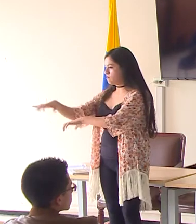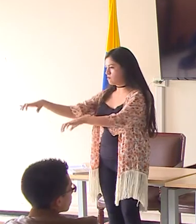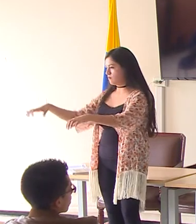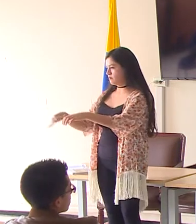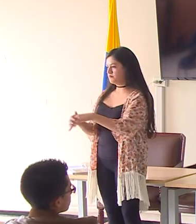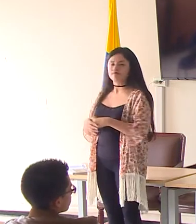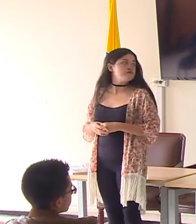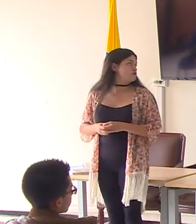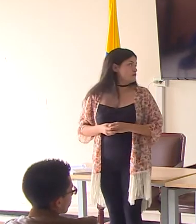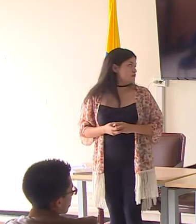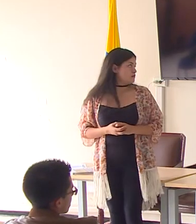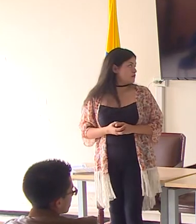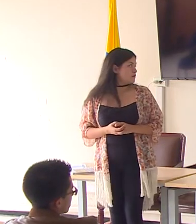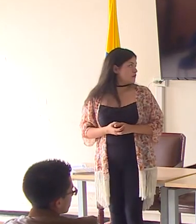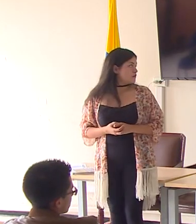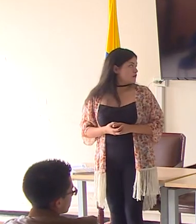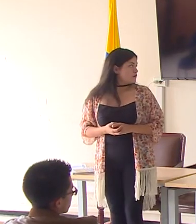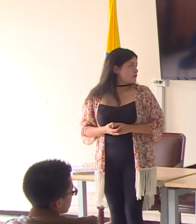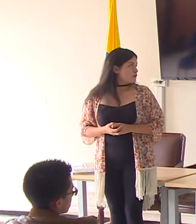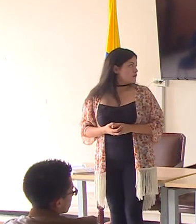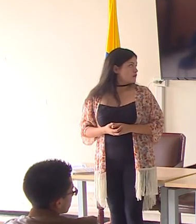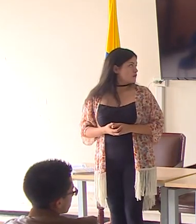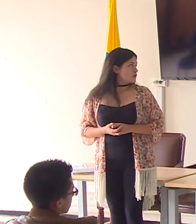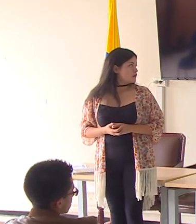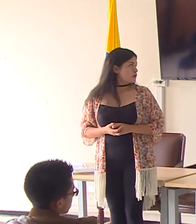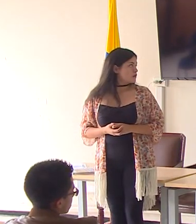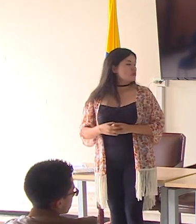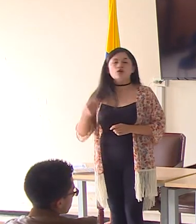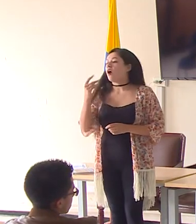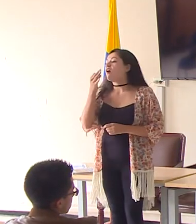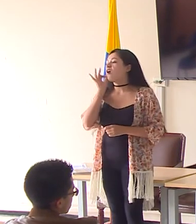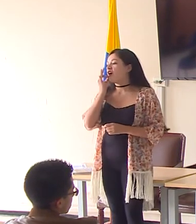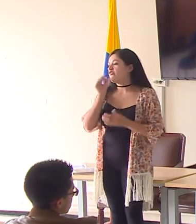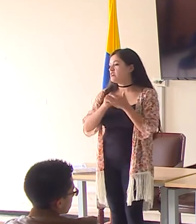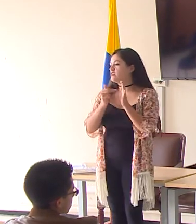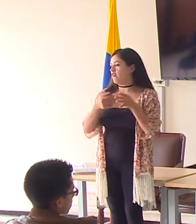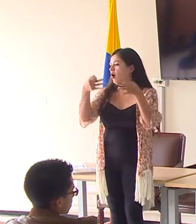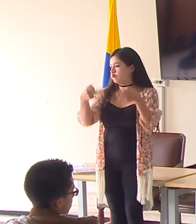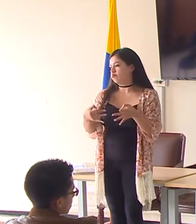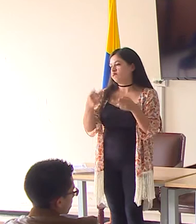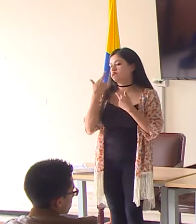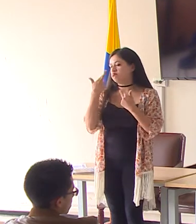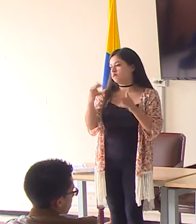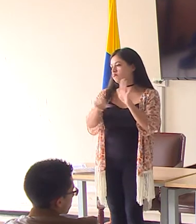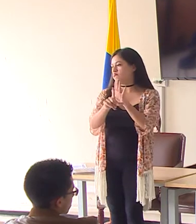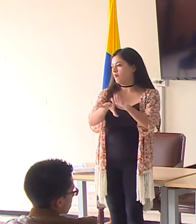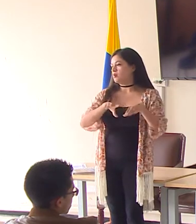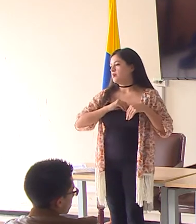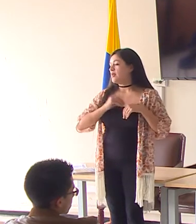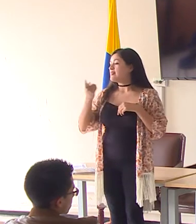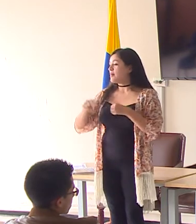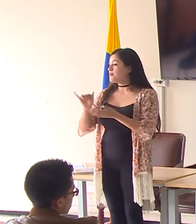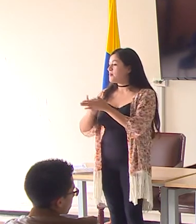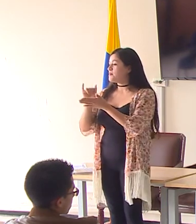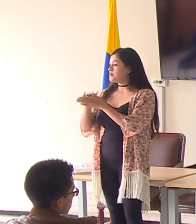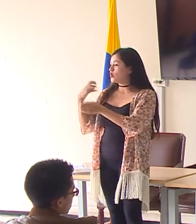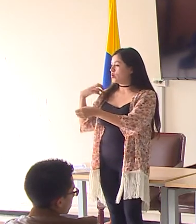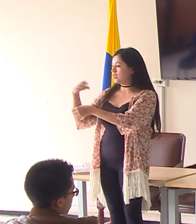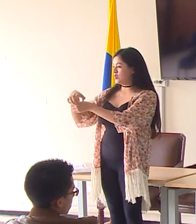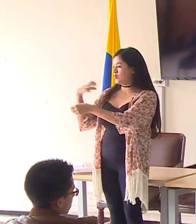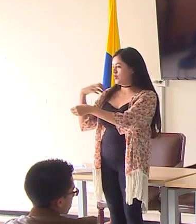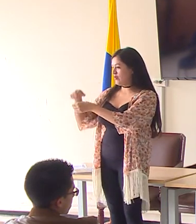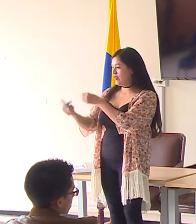tal vez para la década anterior que se empiezan a ocupar los cerros de ciudad bolívar para